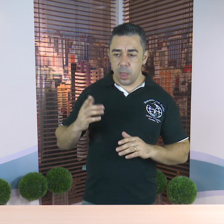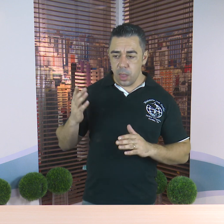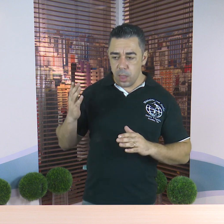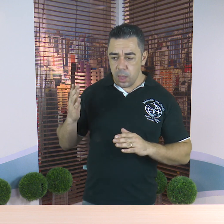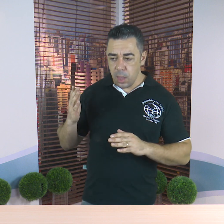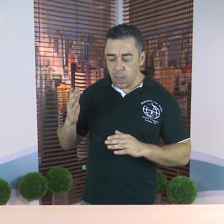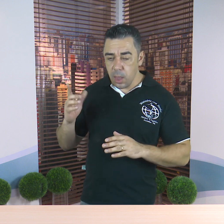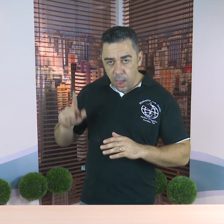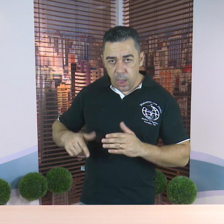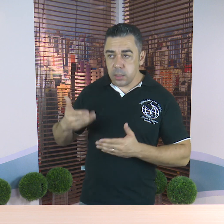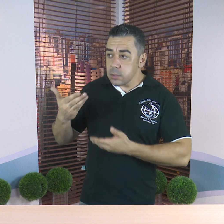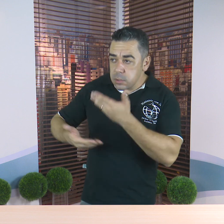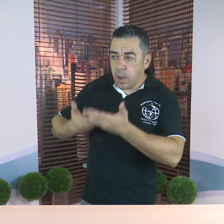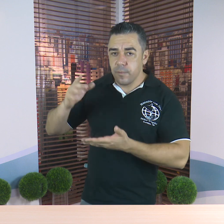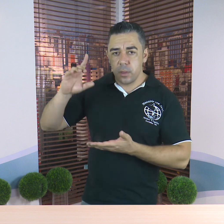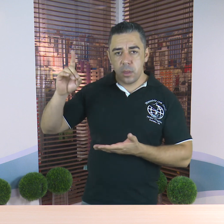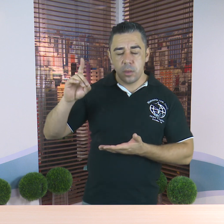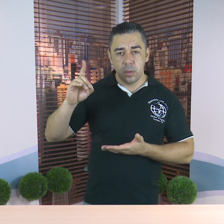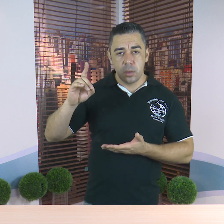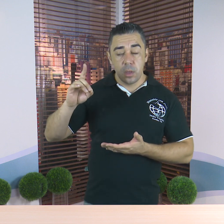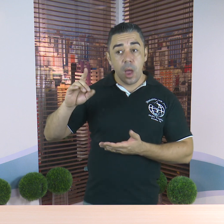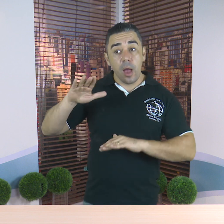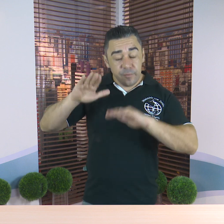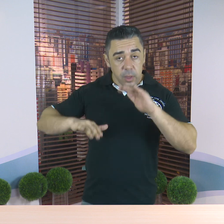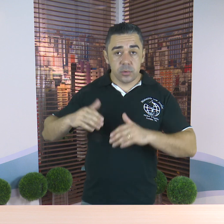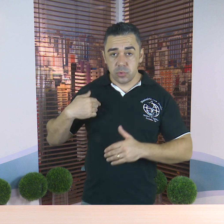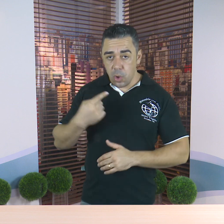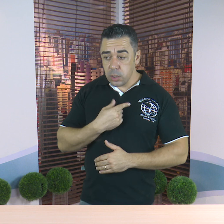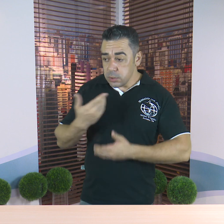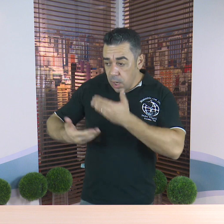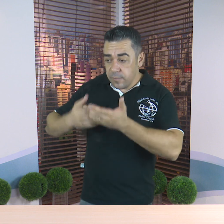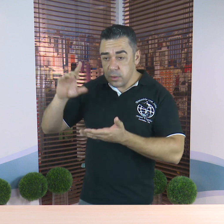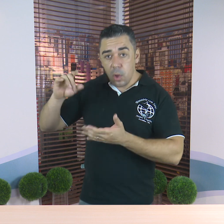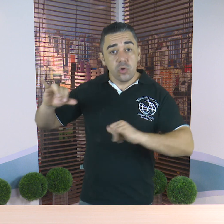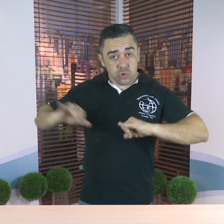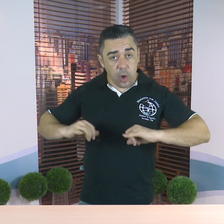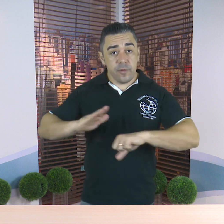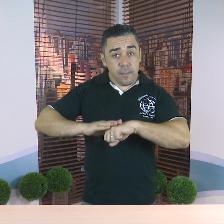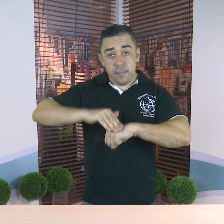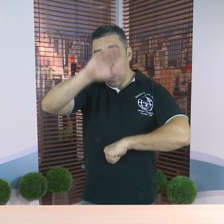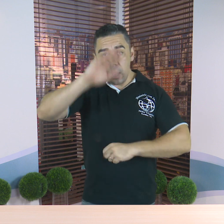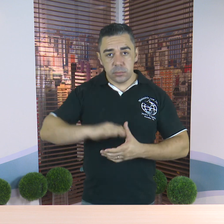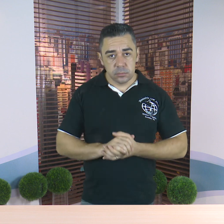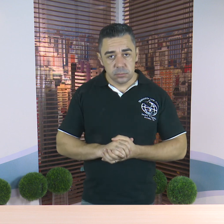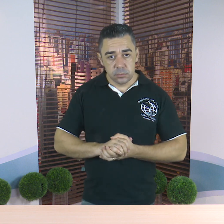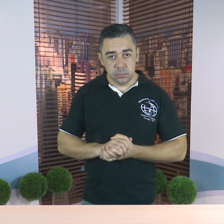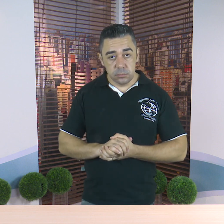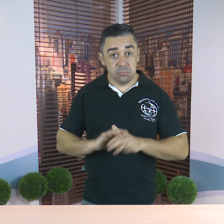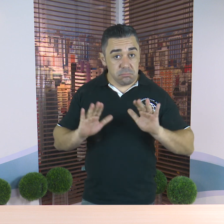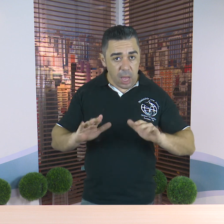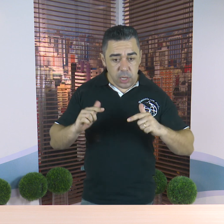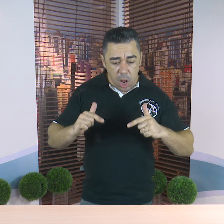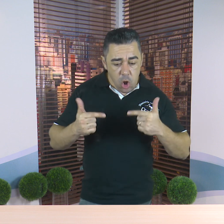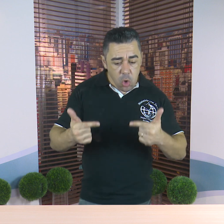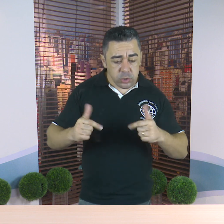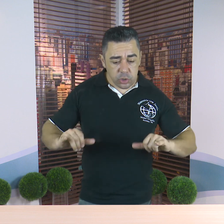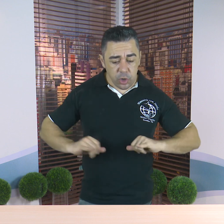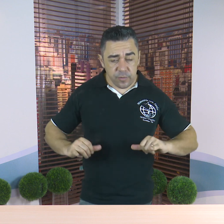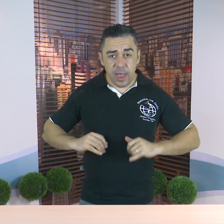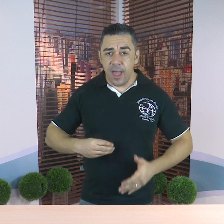a Deus. É comum que sofram mais. Quando elas passam pelo sofrimento, a vida é